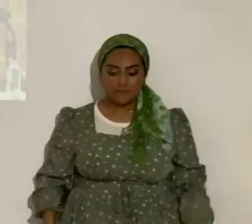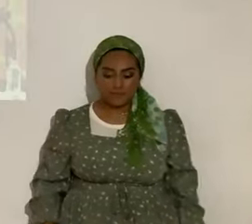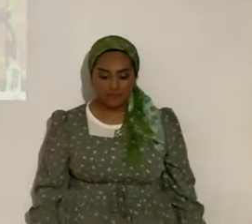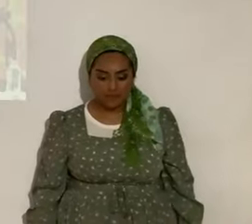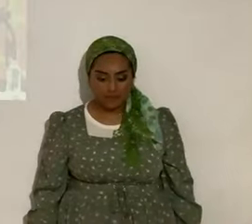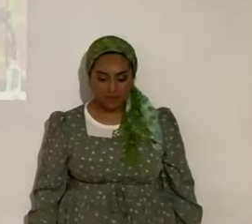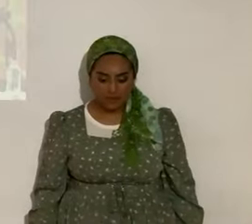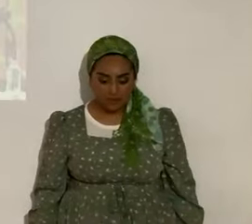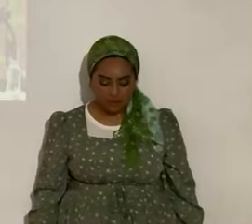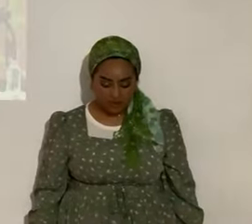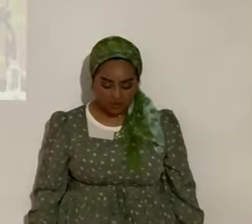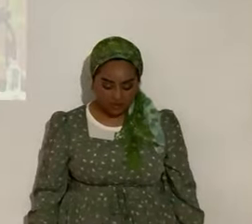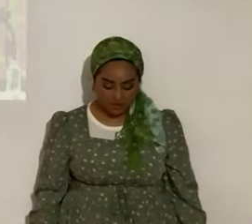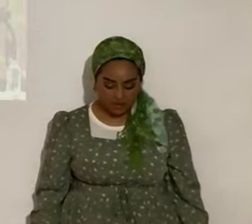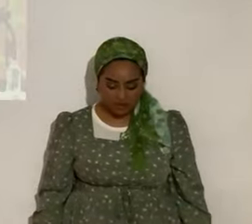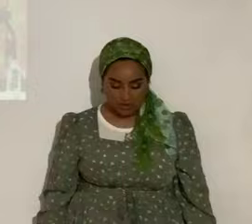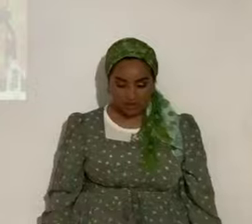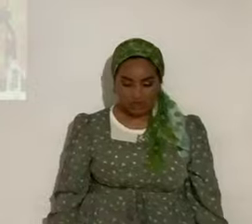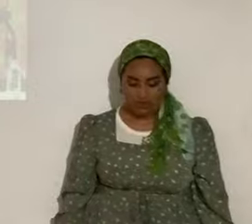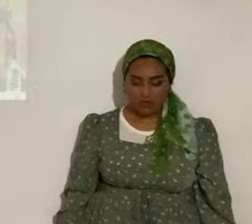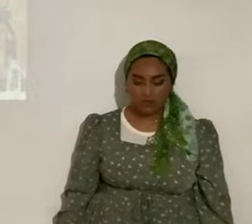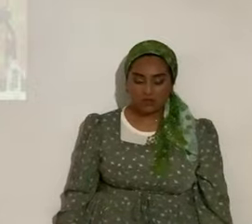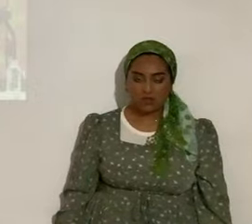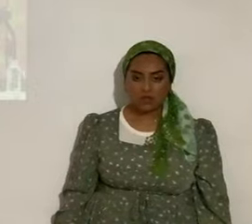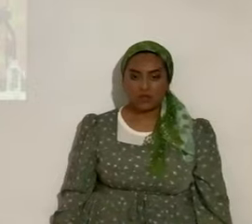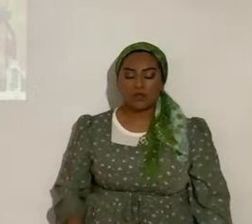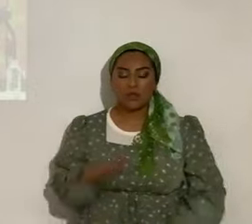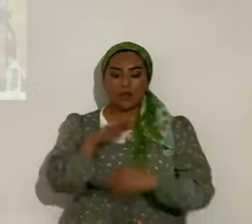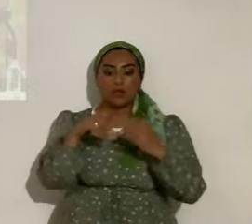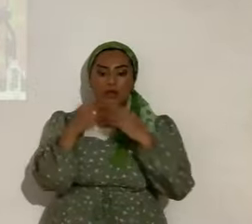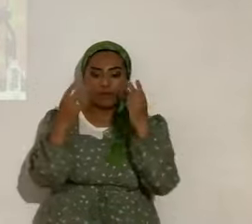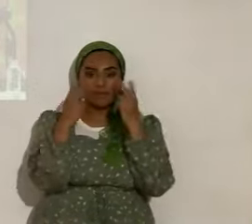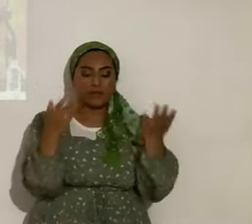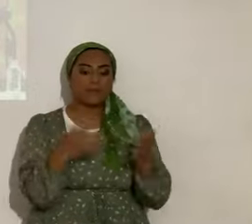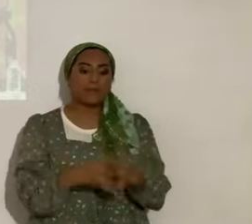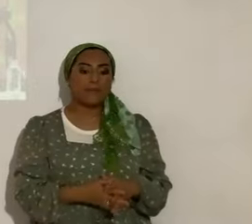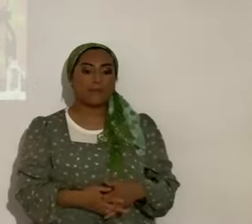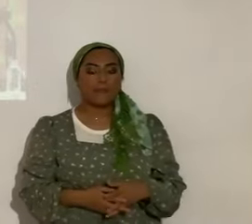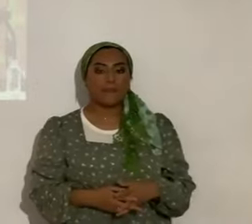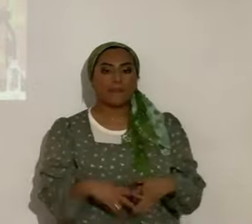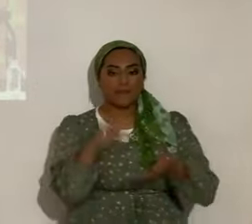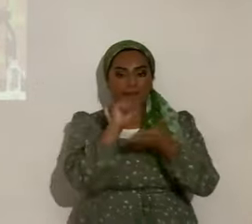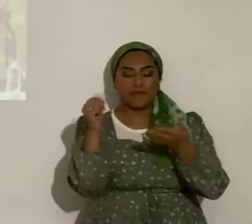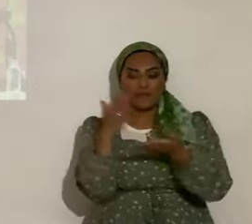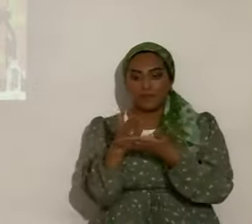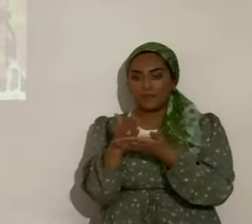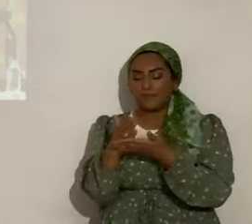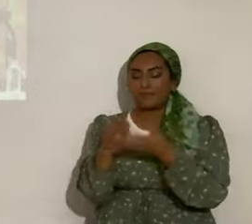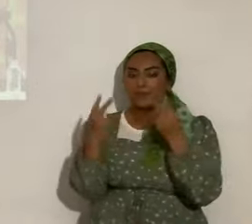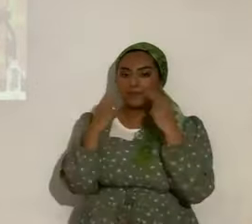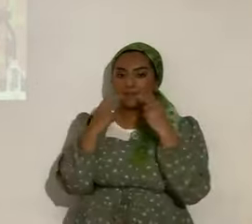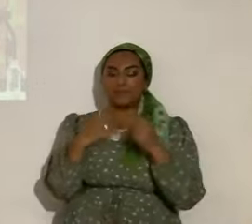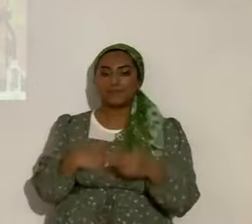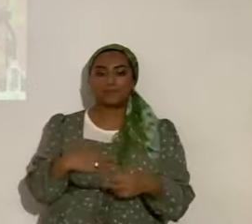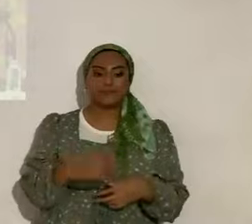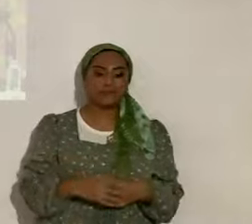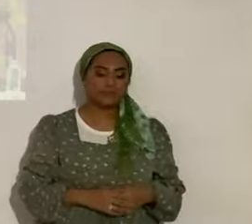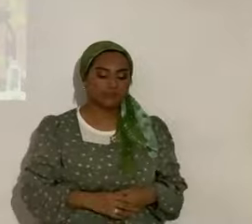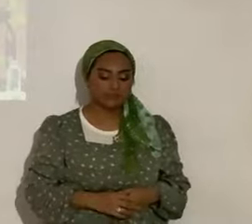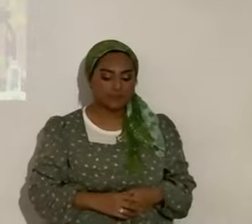les vuelvo a decir las ideas para que las escriban. No anoten nada, véanme todos aquí y allá. Deja tu lápiz. Eso, muy bien,